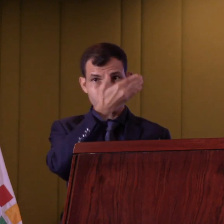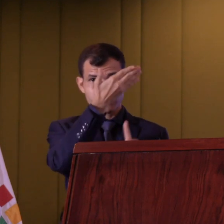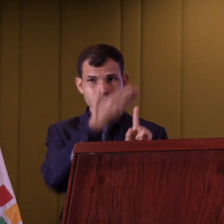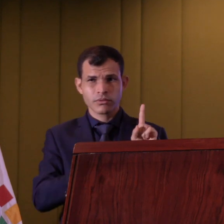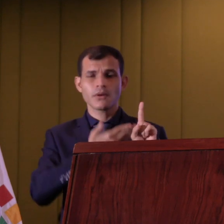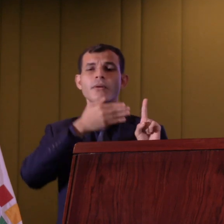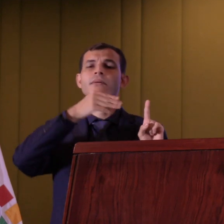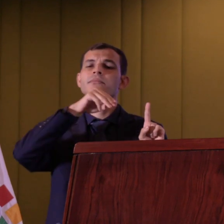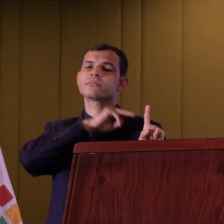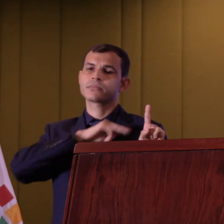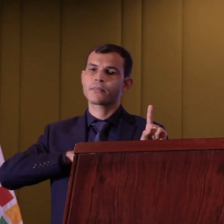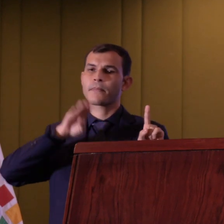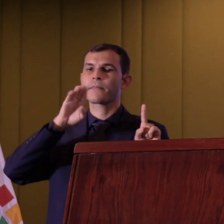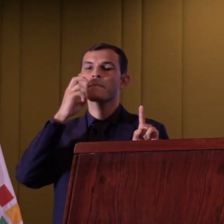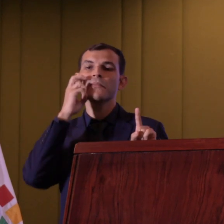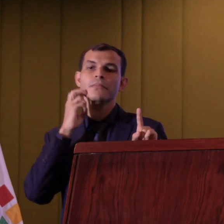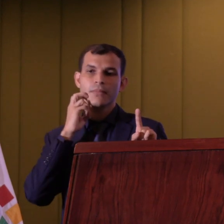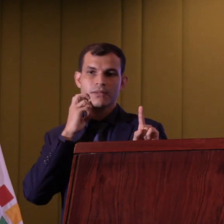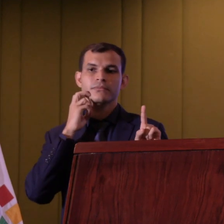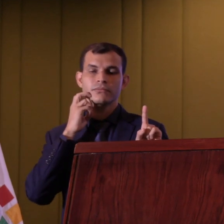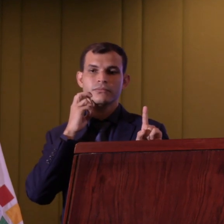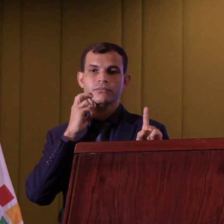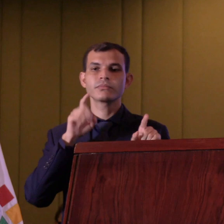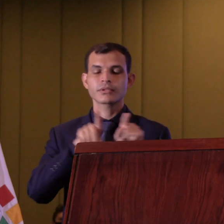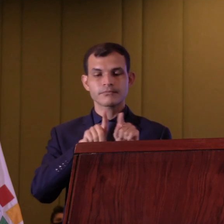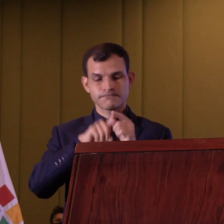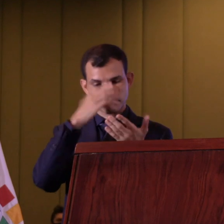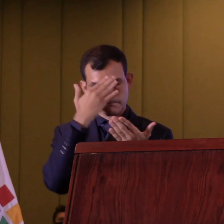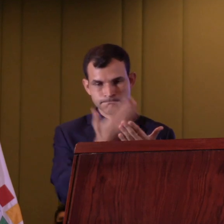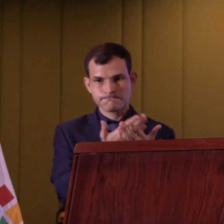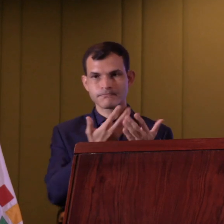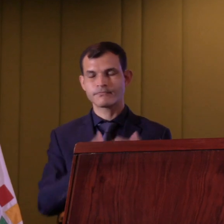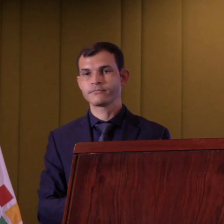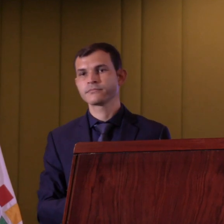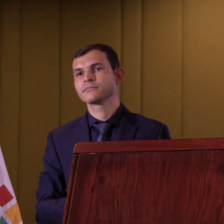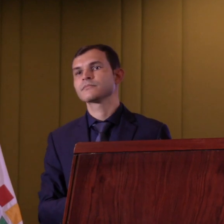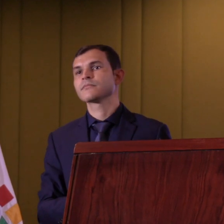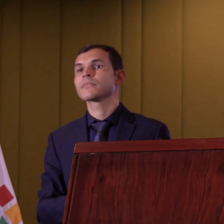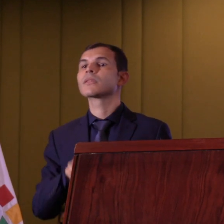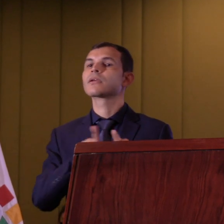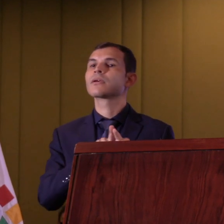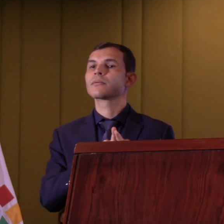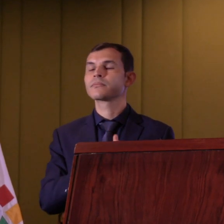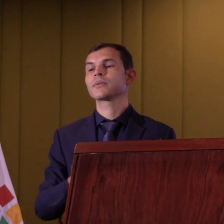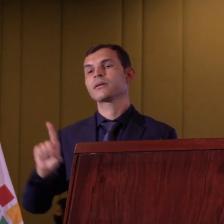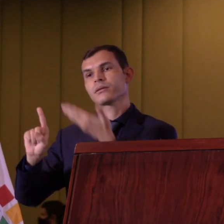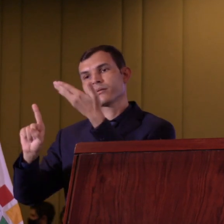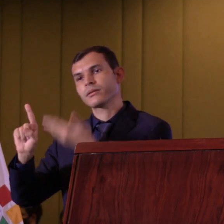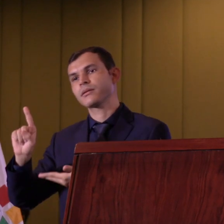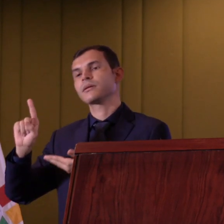Albuquerque, pelas orientações e confianças dispensadas. Ao ministro Carlos França,